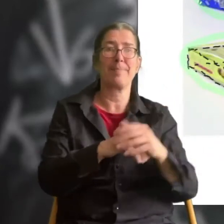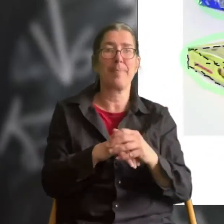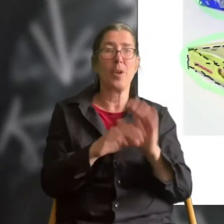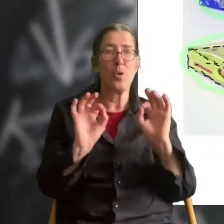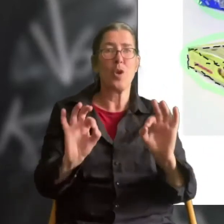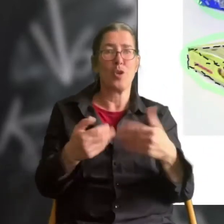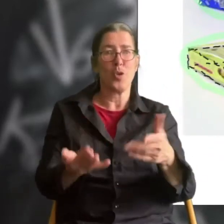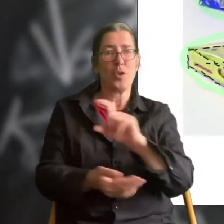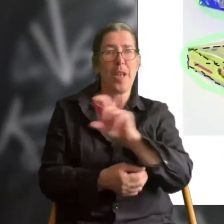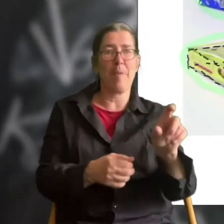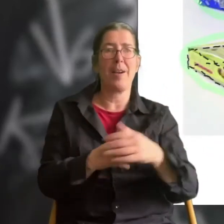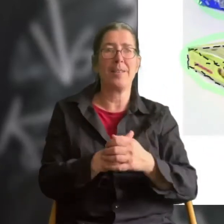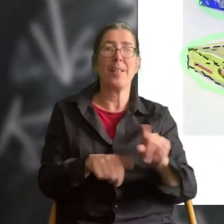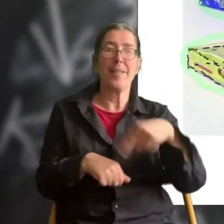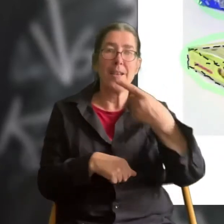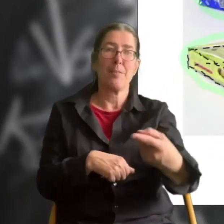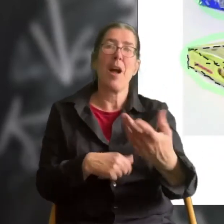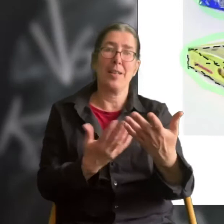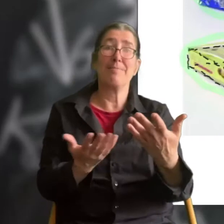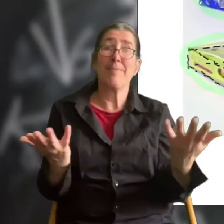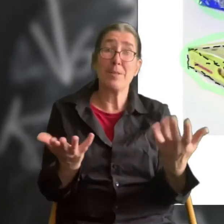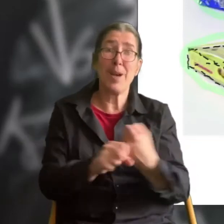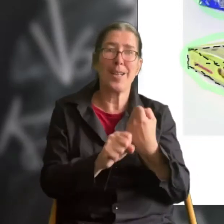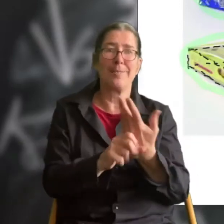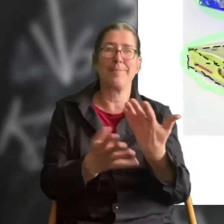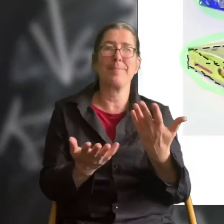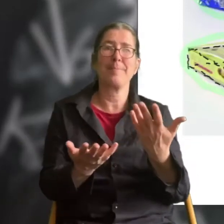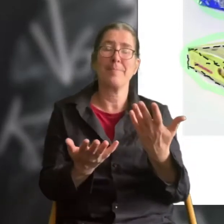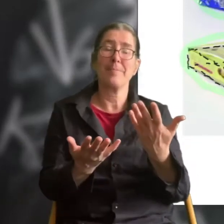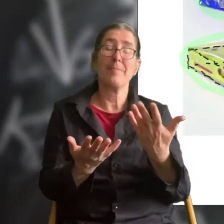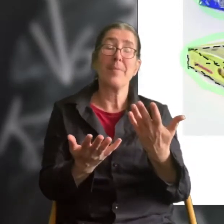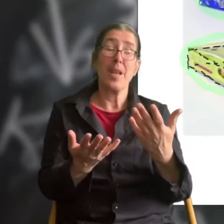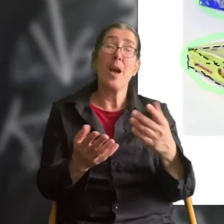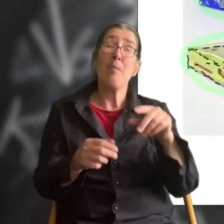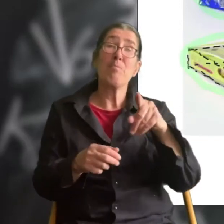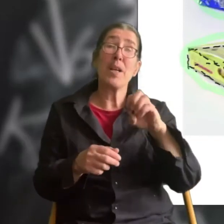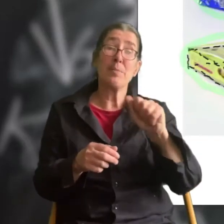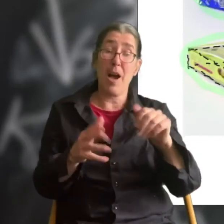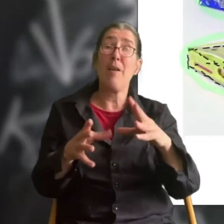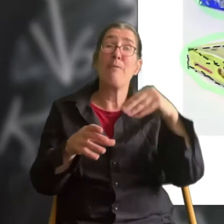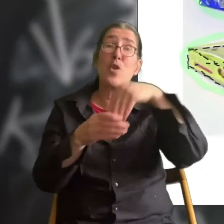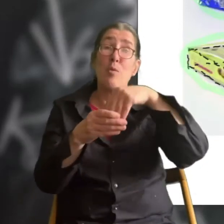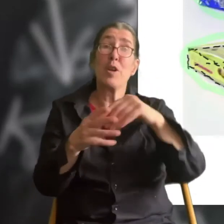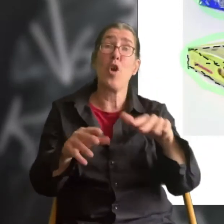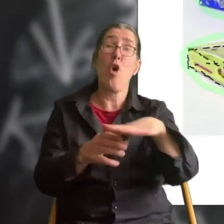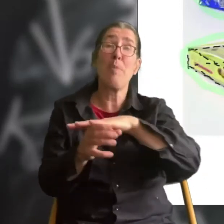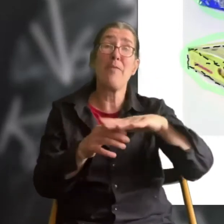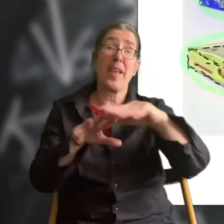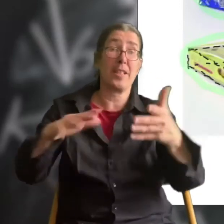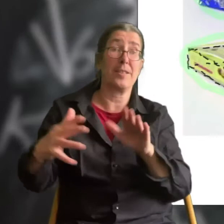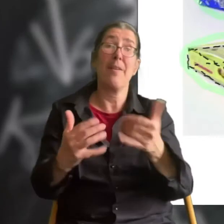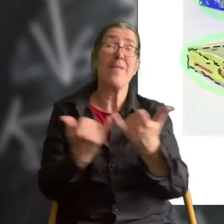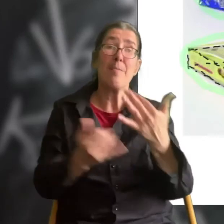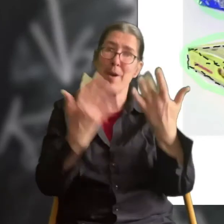Gut, soweit zu dem Thema und beim nächsten Mal beschäftigen wir uns damit, wie man die Oberfläche eines Prismas und das